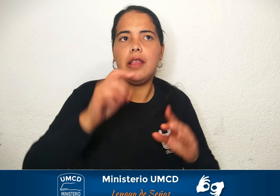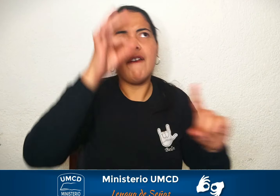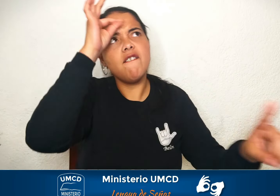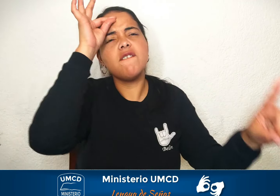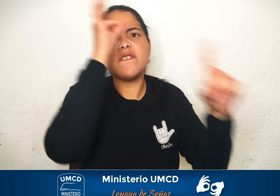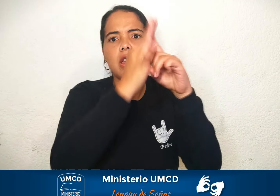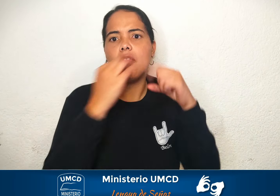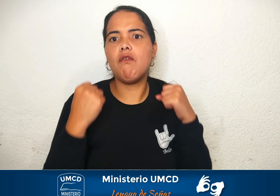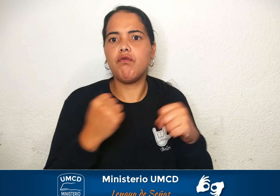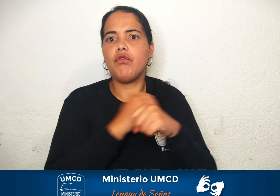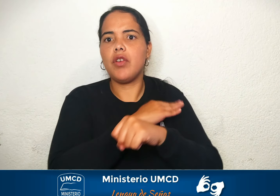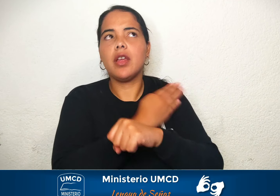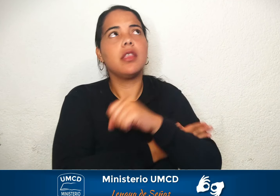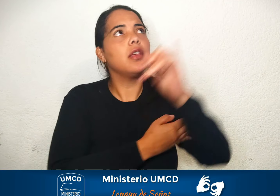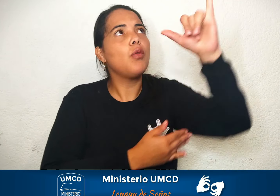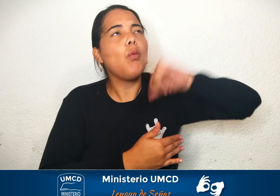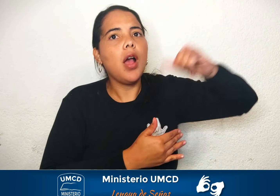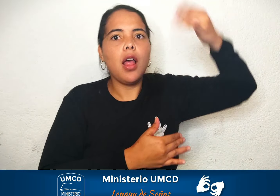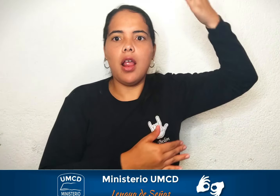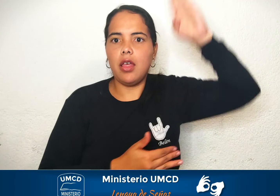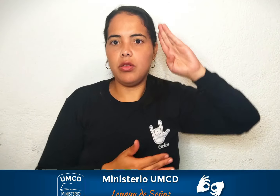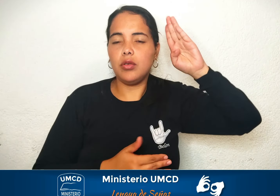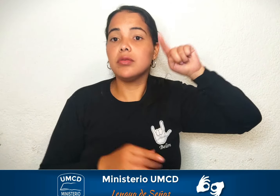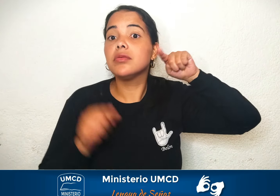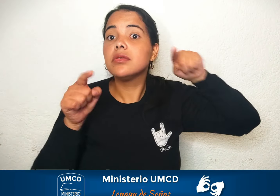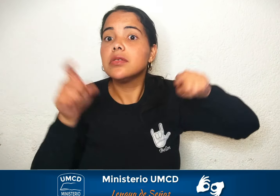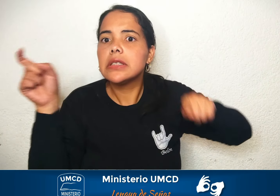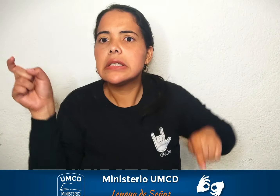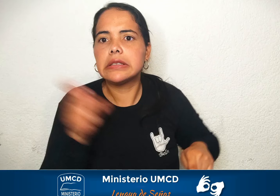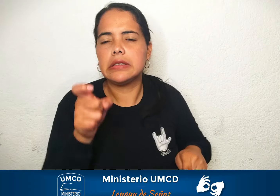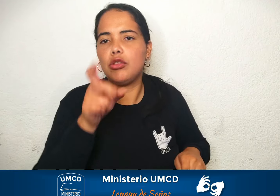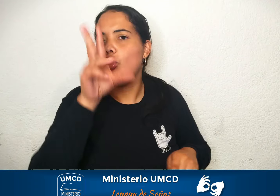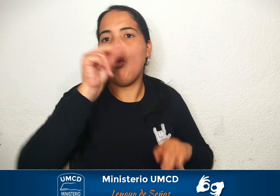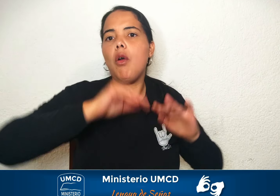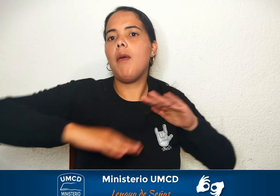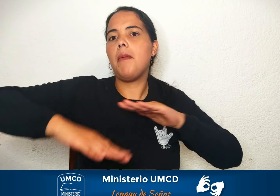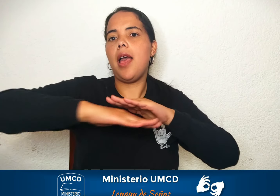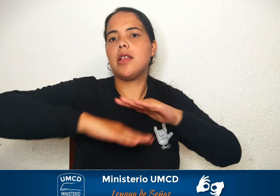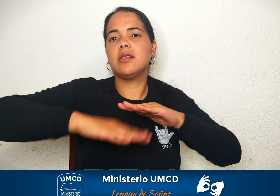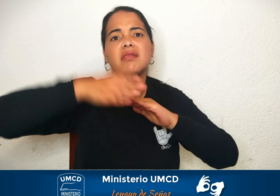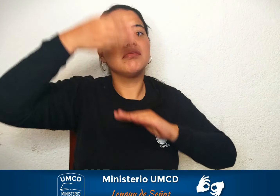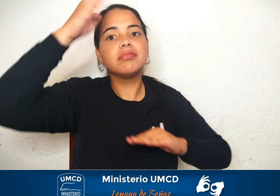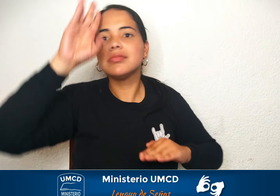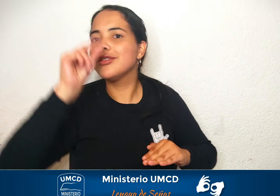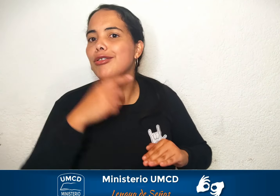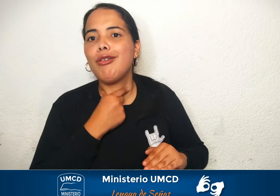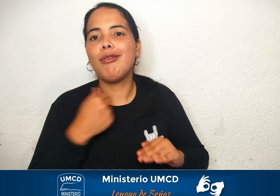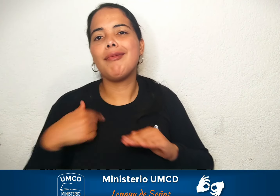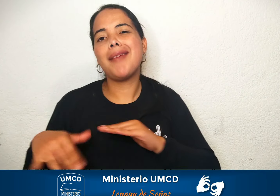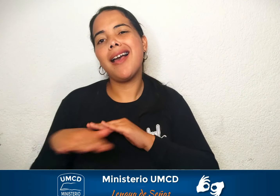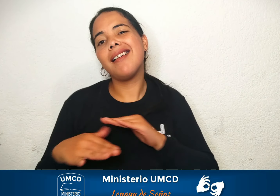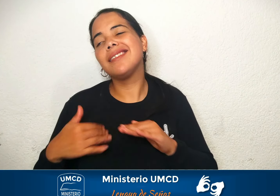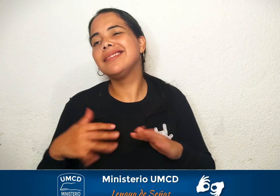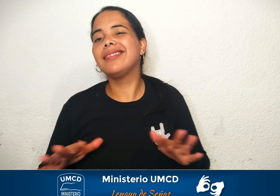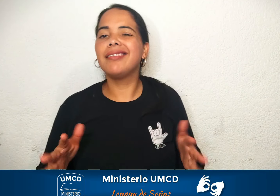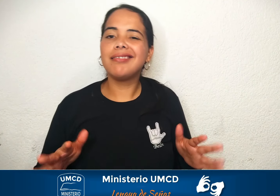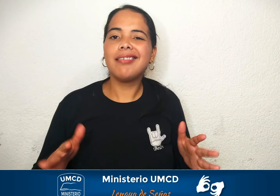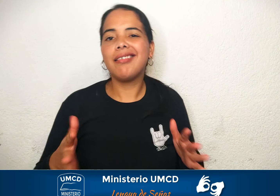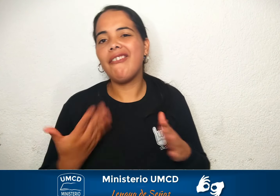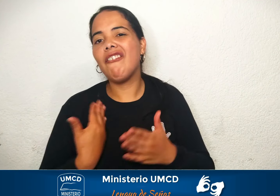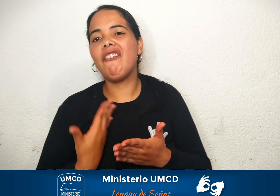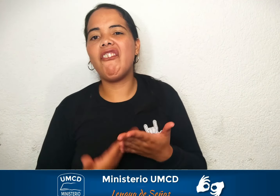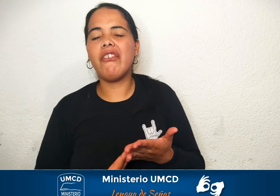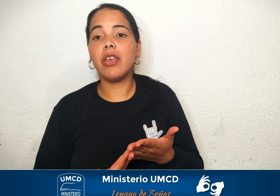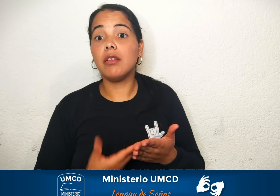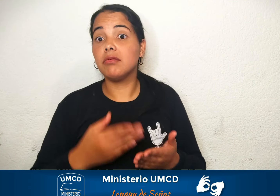la fe, a la imagen de Cristo. Es en la iglesia donde el creyente crece. Y es ahí donde es triste que